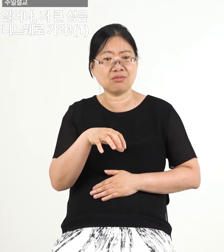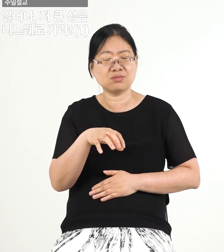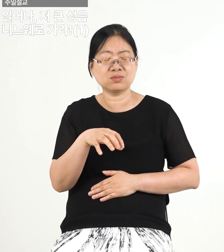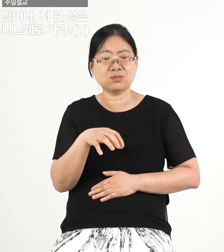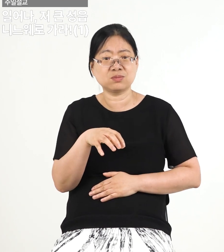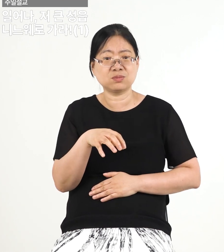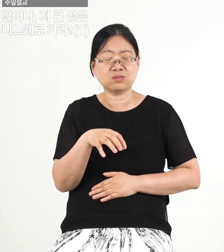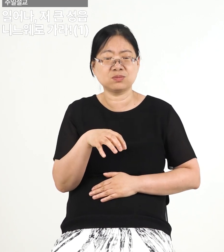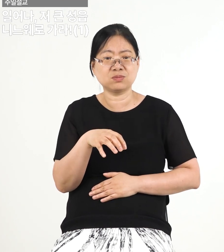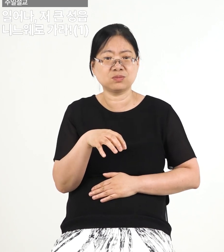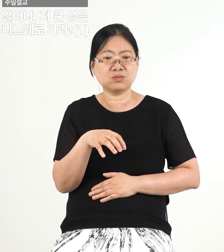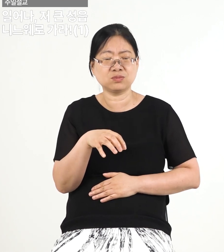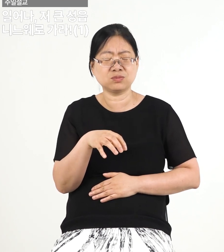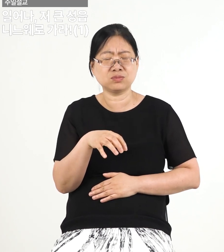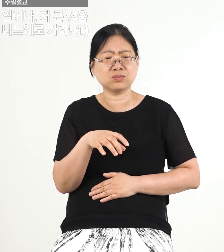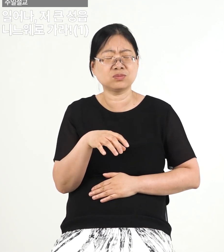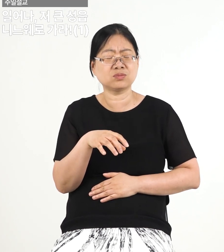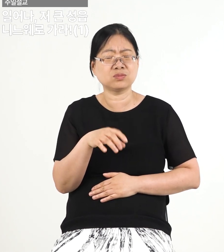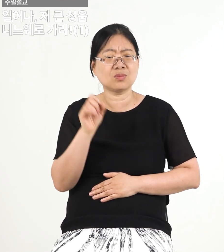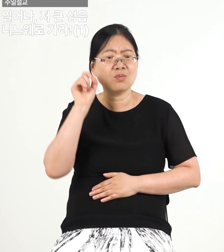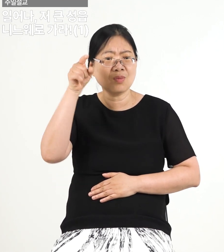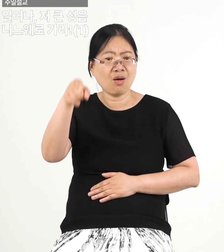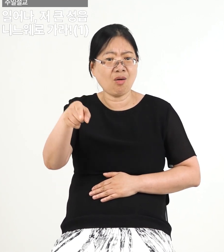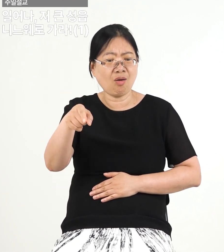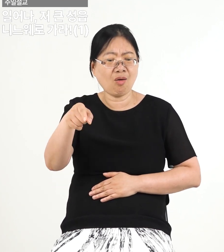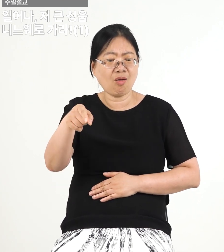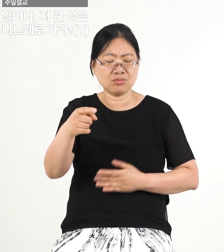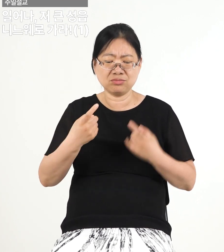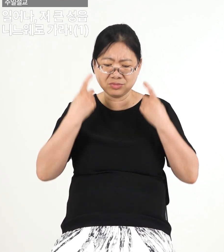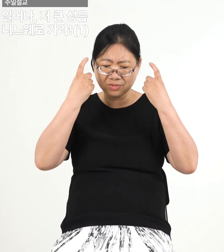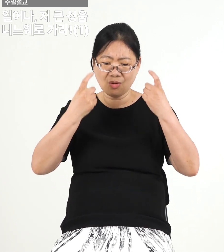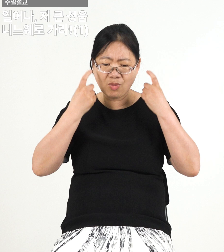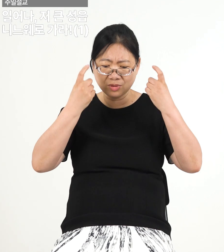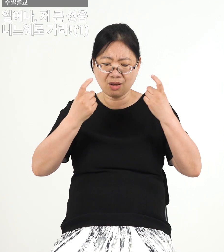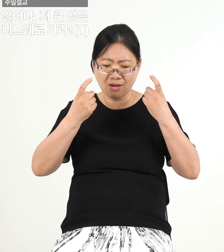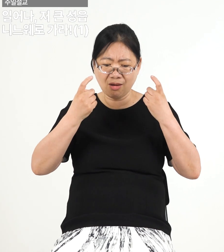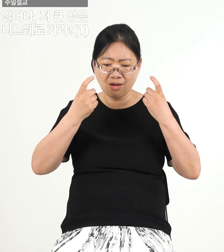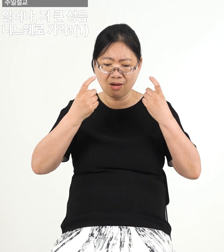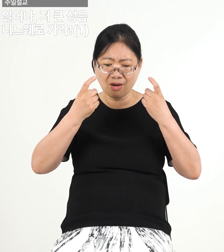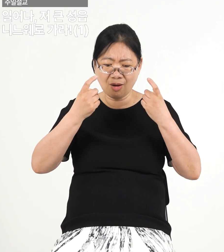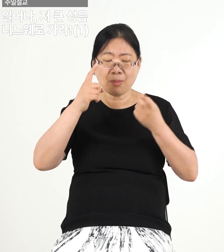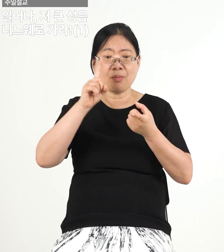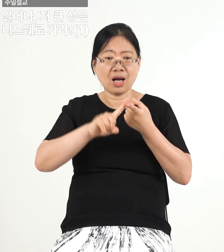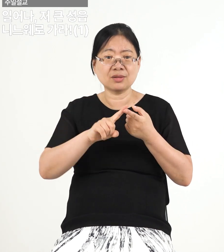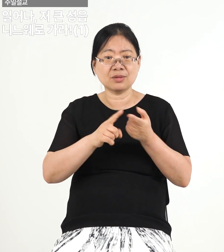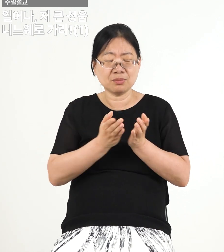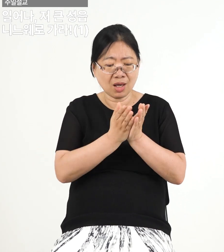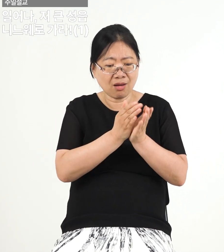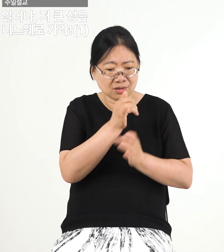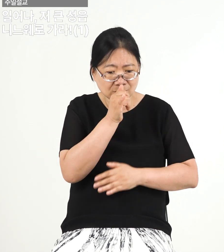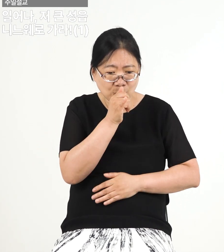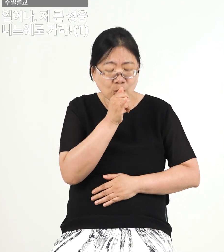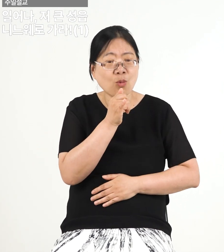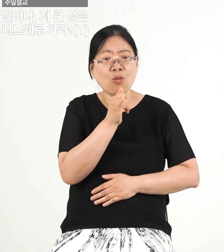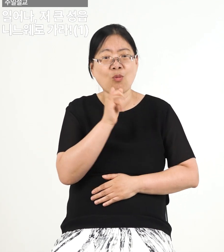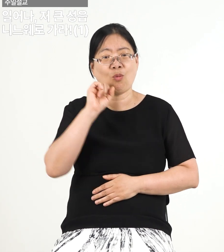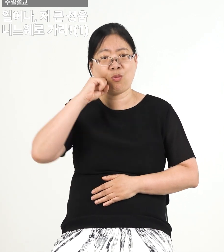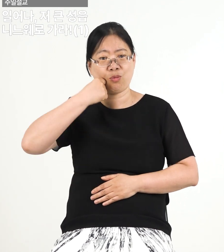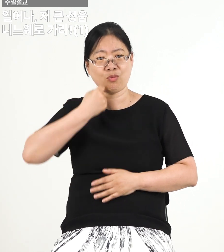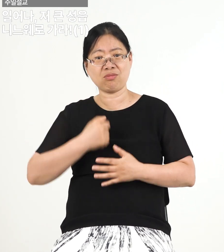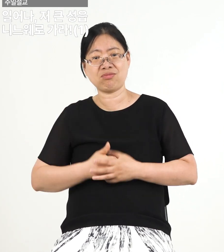그런 먼 장거리 여행에 적합한 배가 들어와 있었겠습니까?